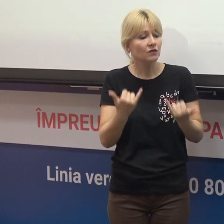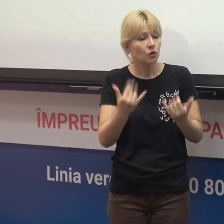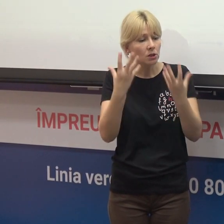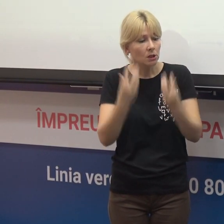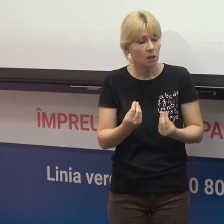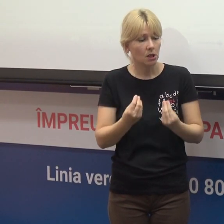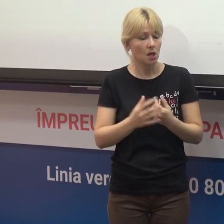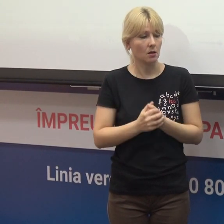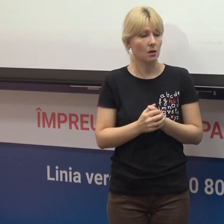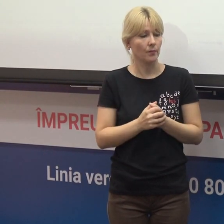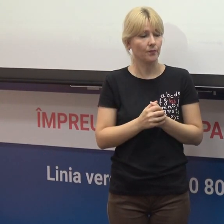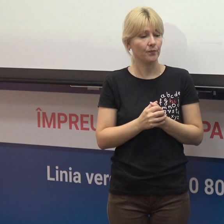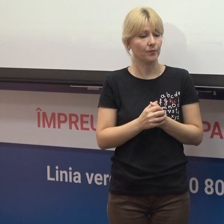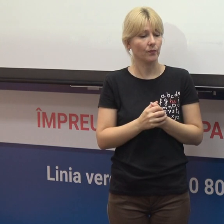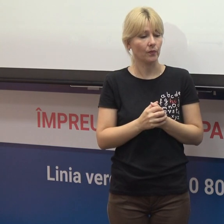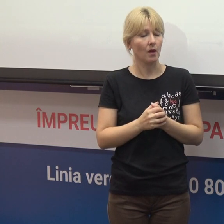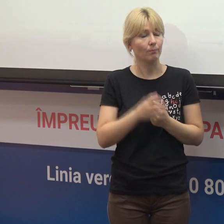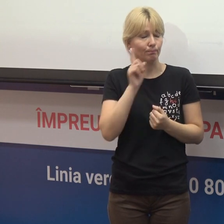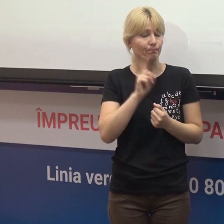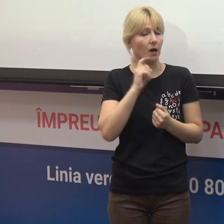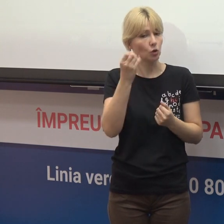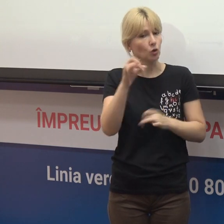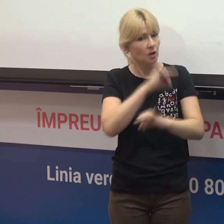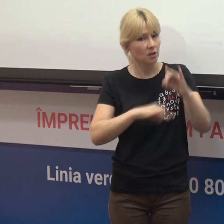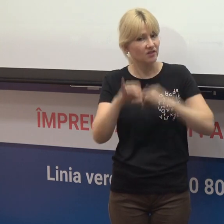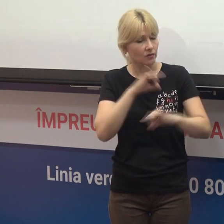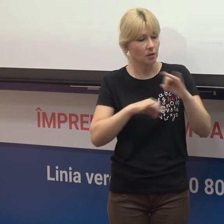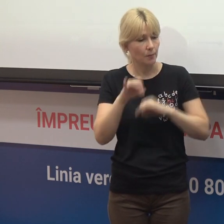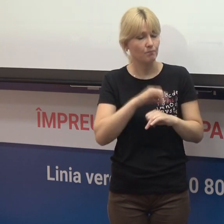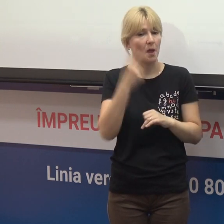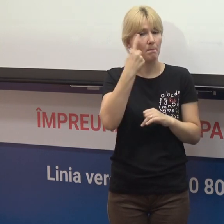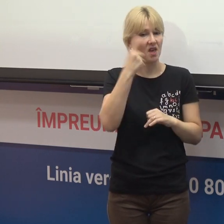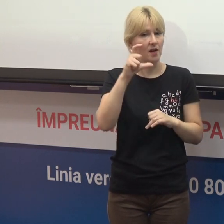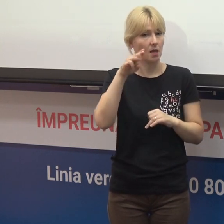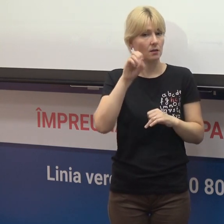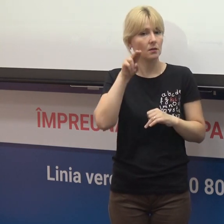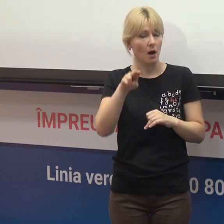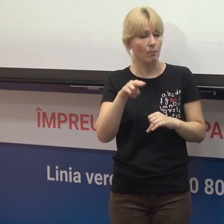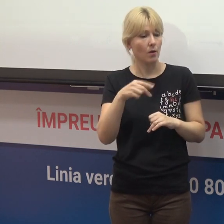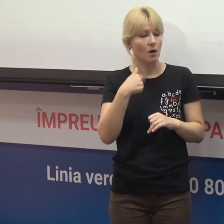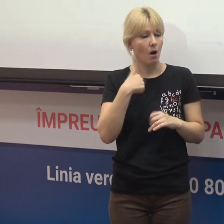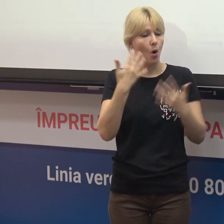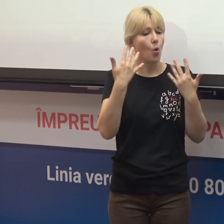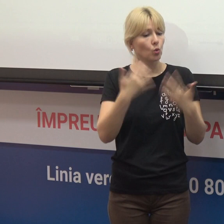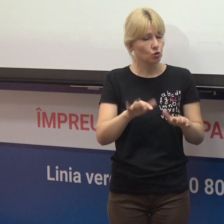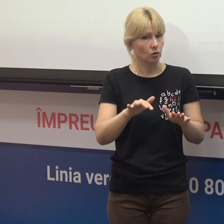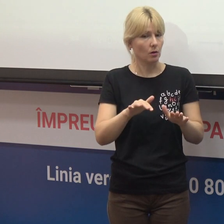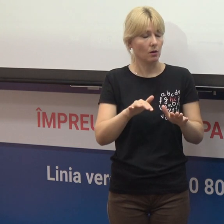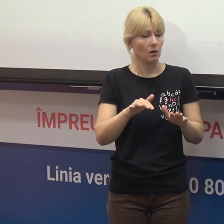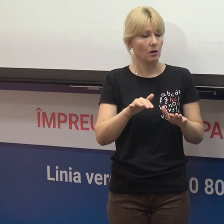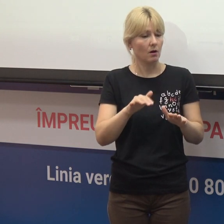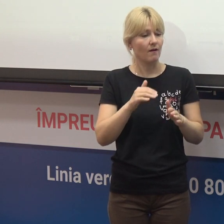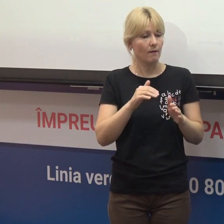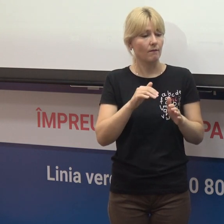suntem în discuții încă. Deci, prima etapă, după cum am menționat, vă zic că am ieșit